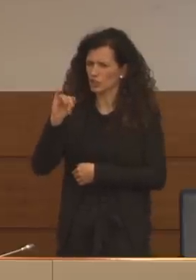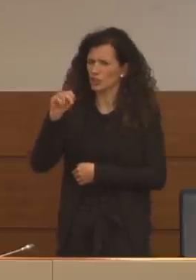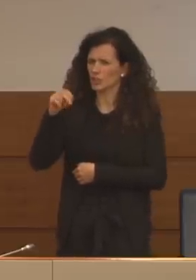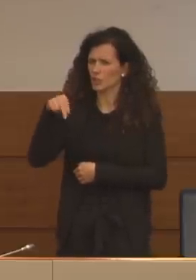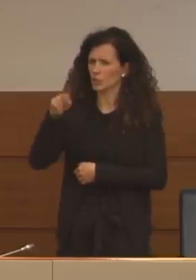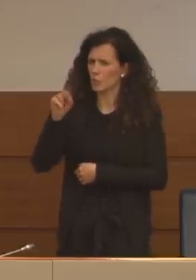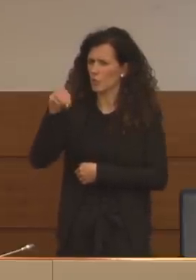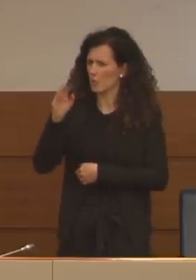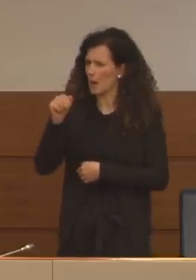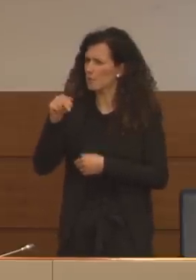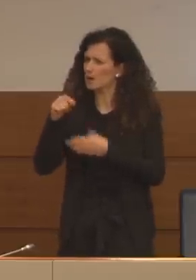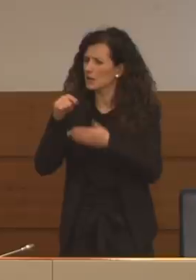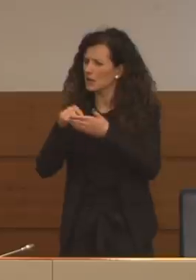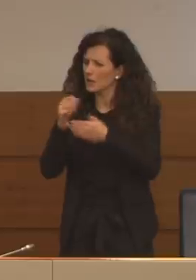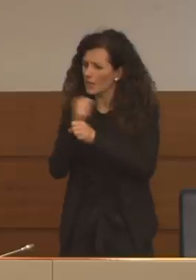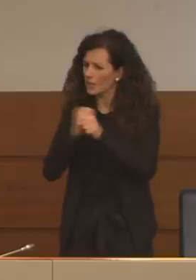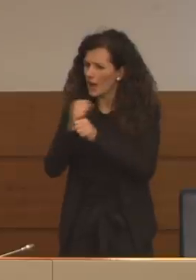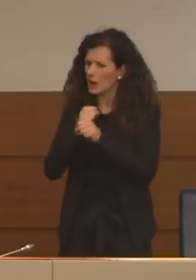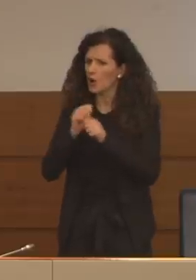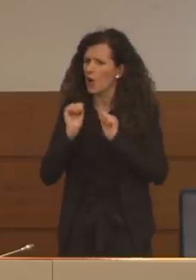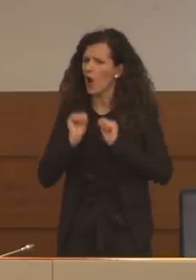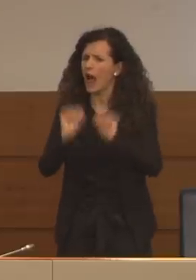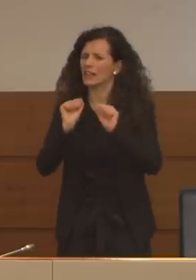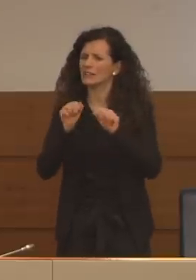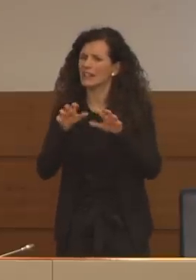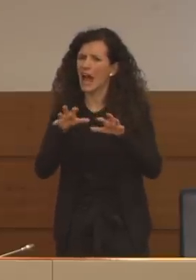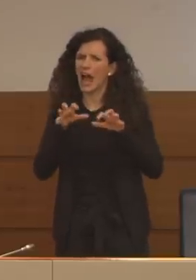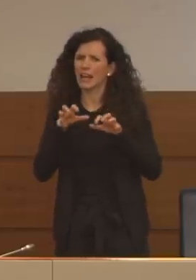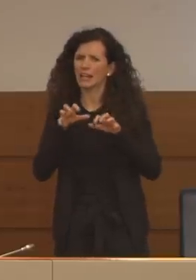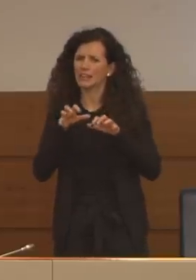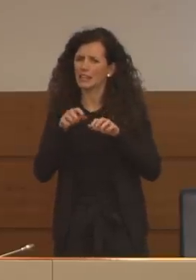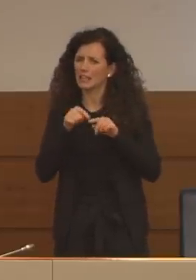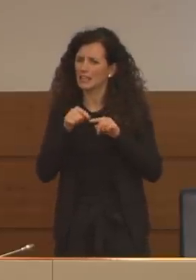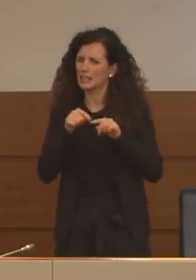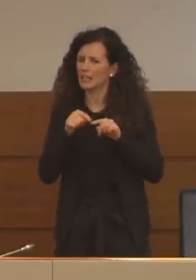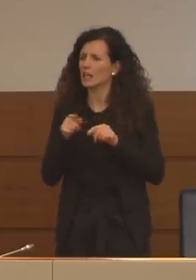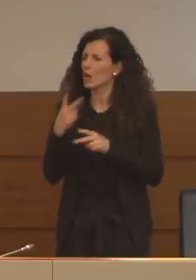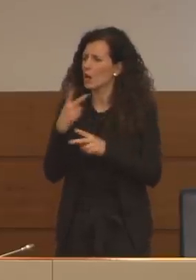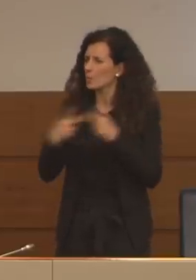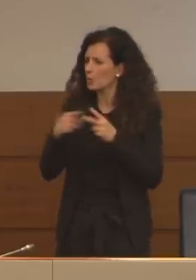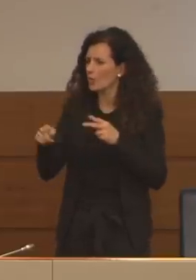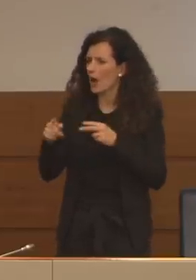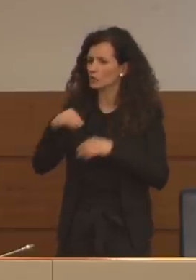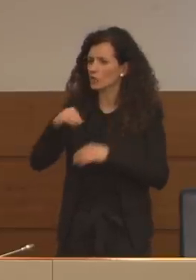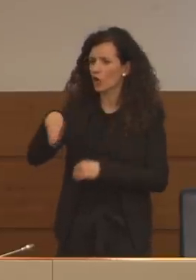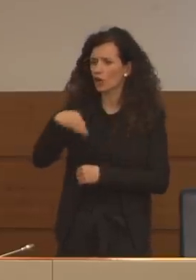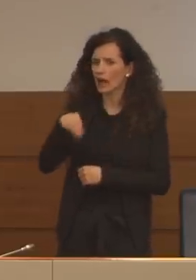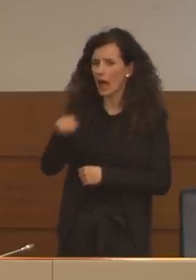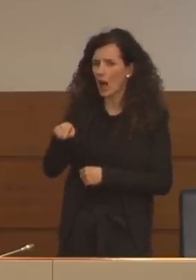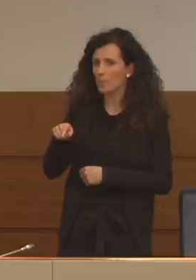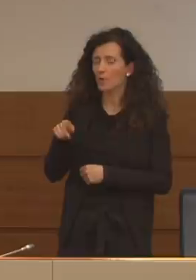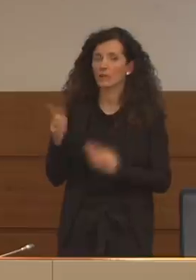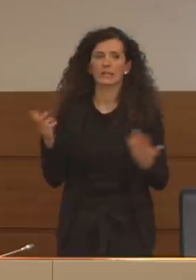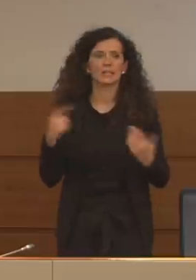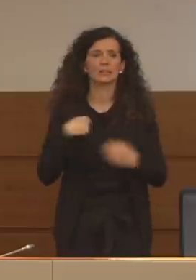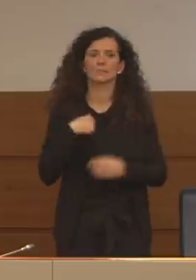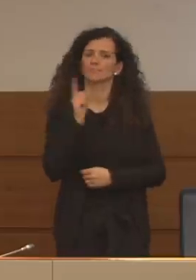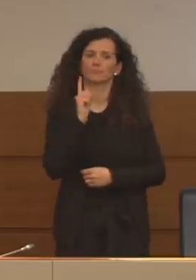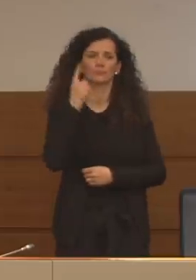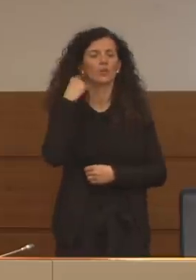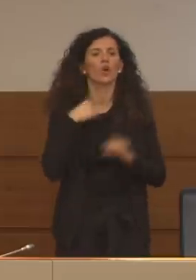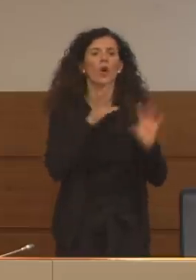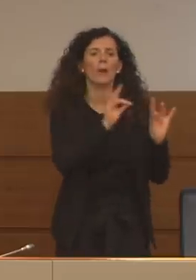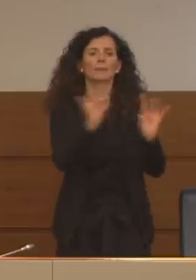farmaco anti artrite che è stato sperimentato a napoli voi avete no non mi occupo di terapia io sono un epidemiologo